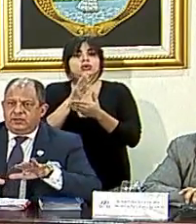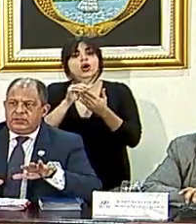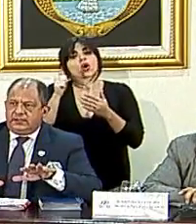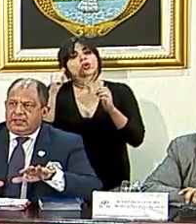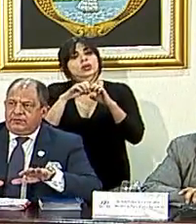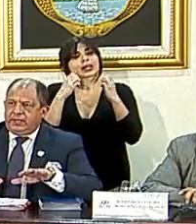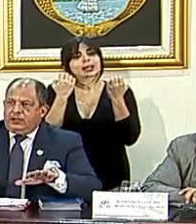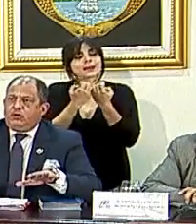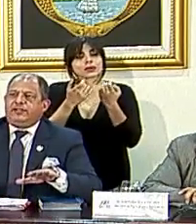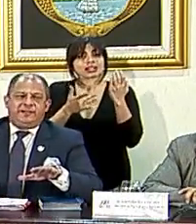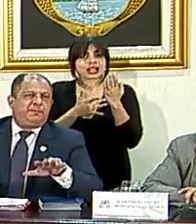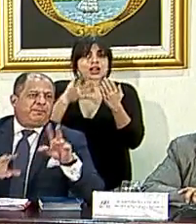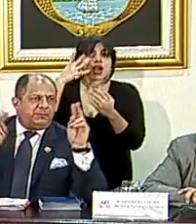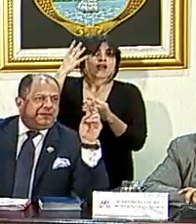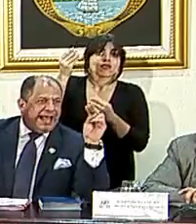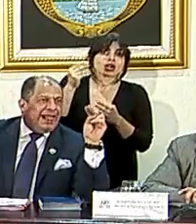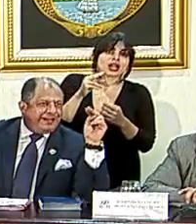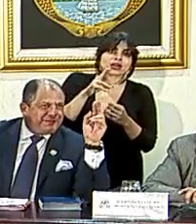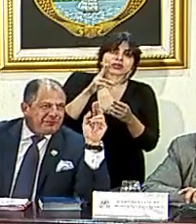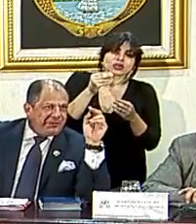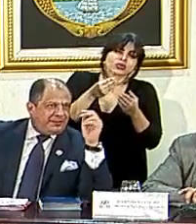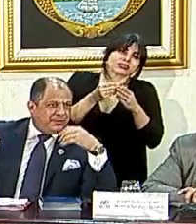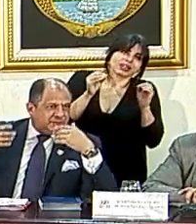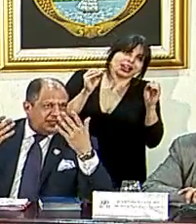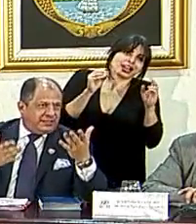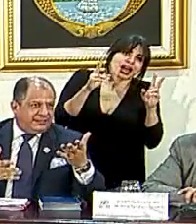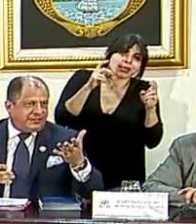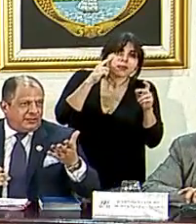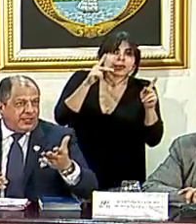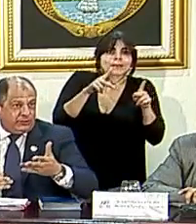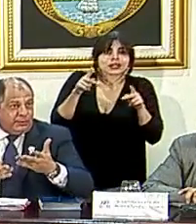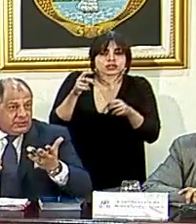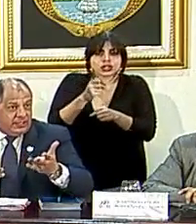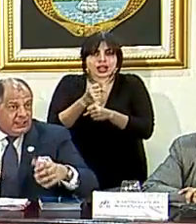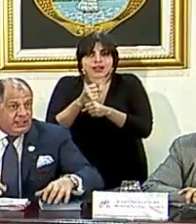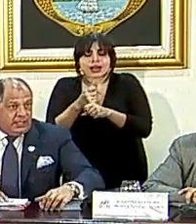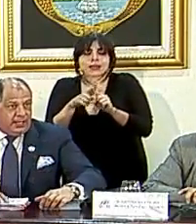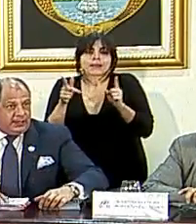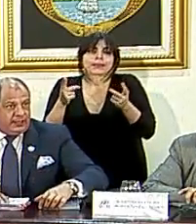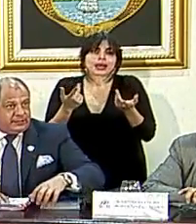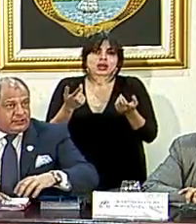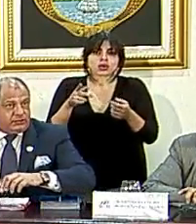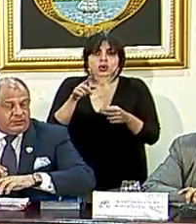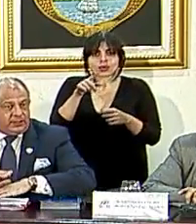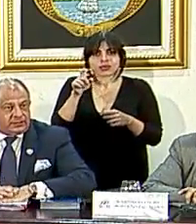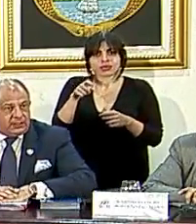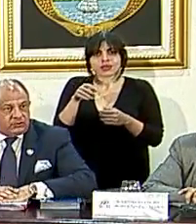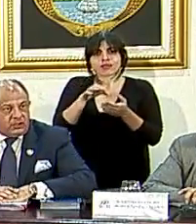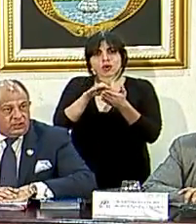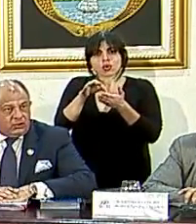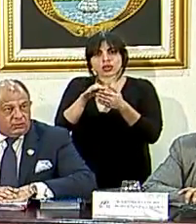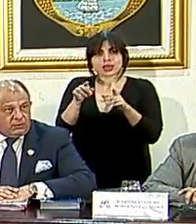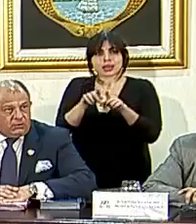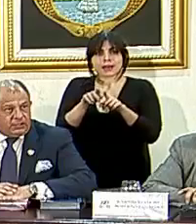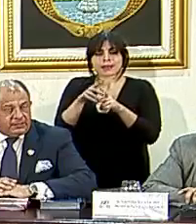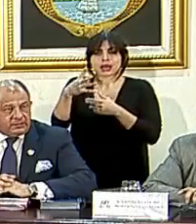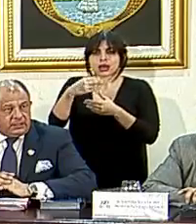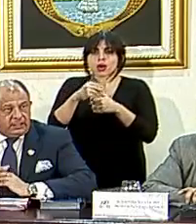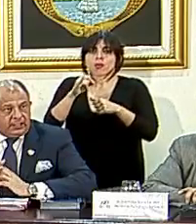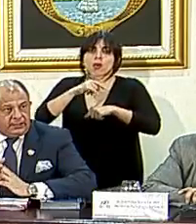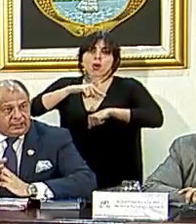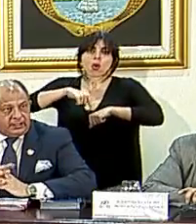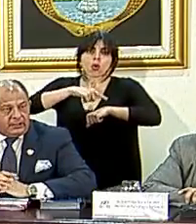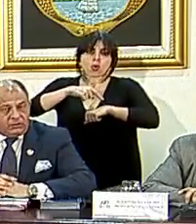equipos técnicos que están afuera, que no cuestan nada, entre comillas, porque son gente que está trabajando, pero que tienen que ser contabilizados como